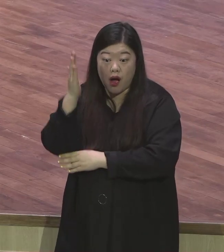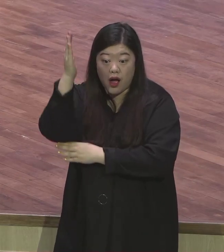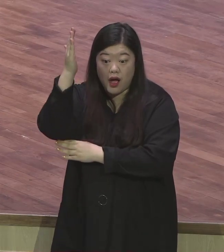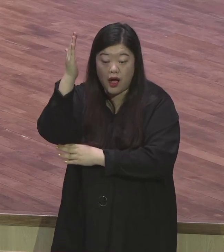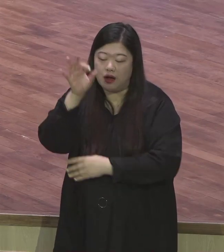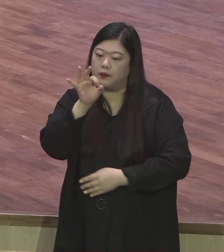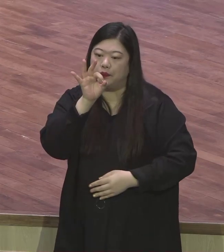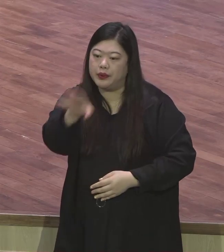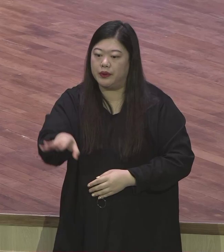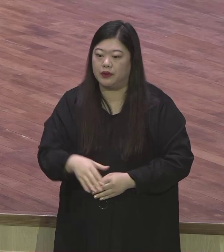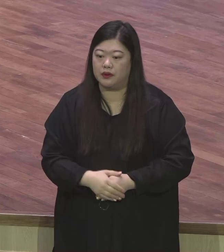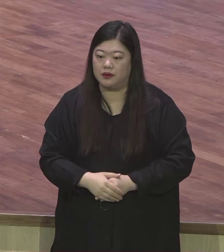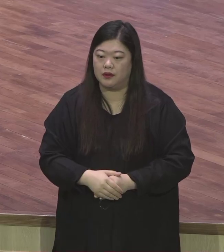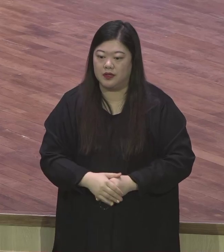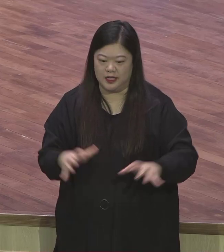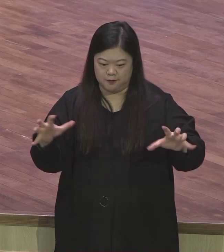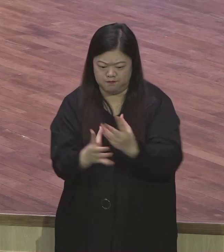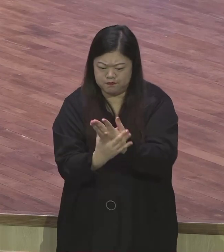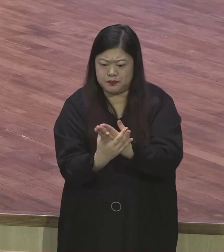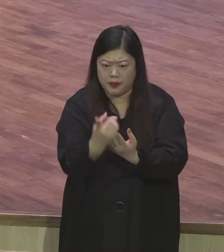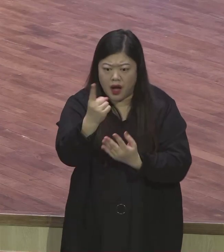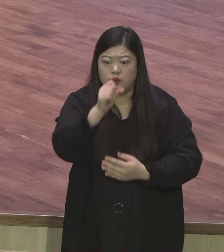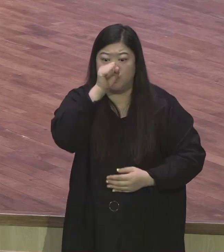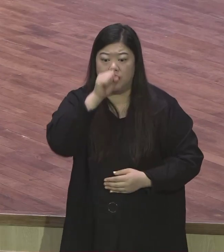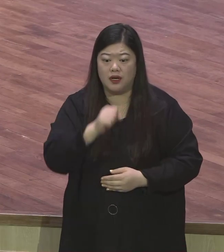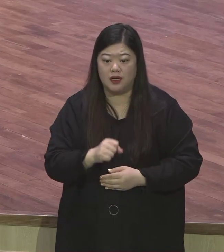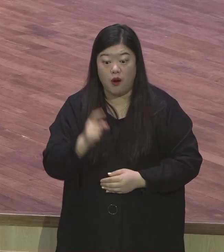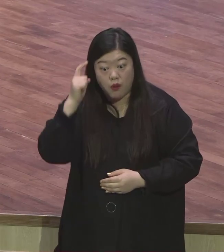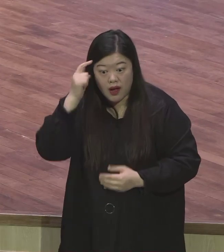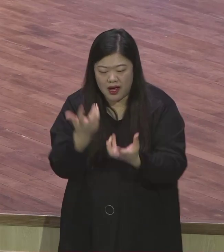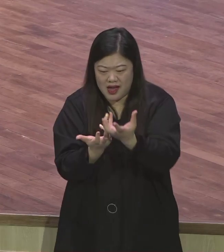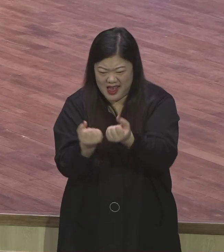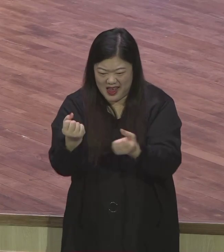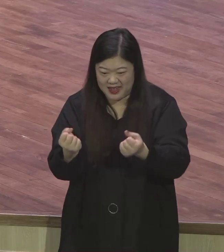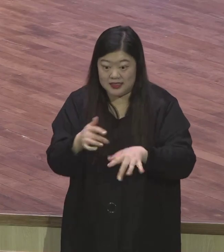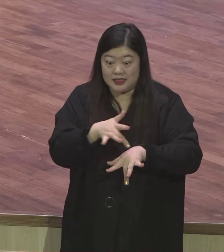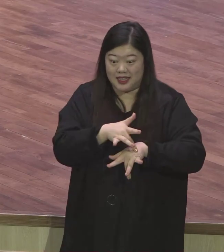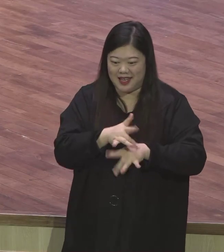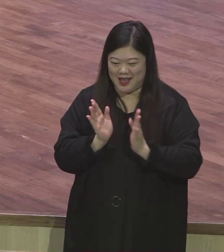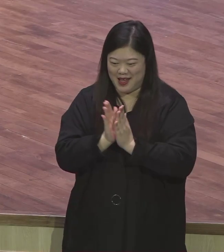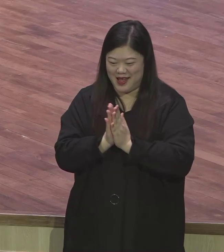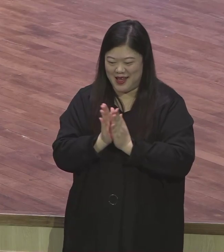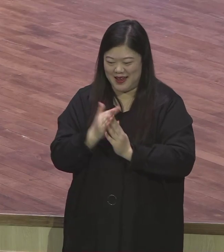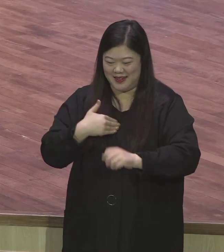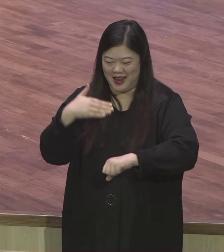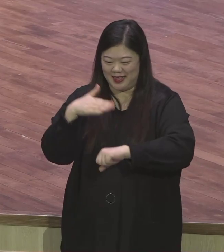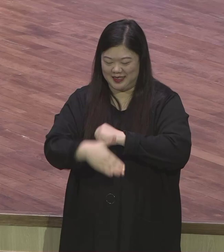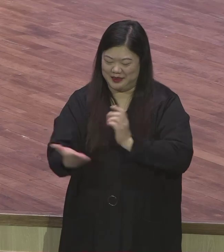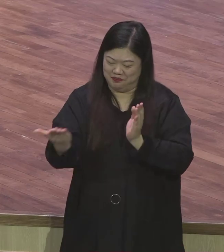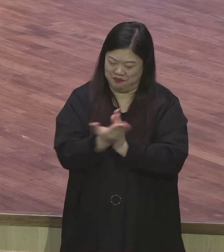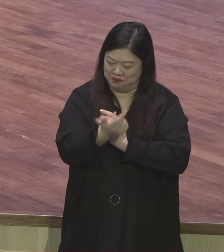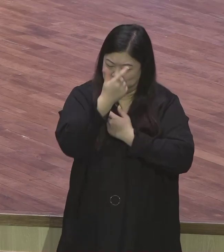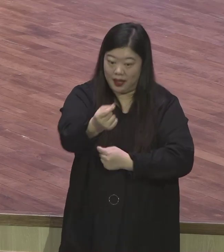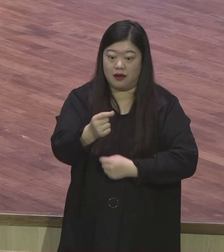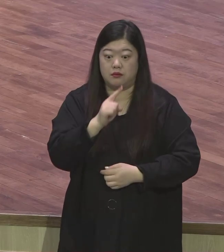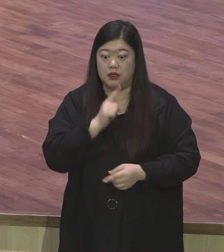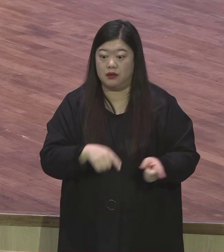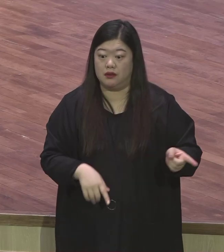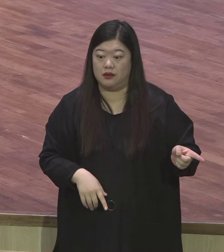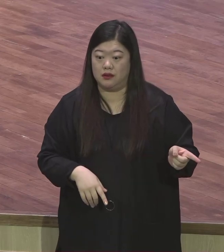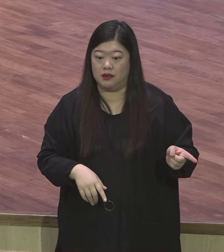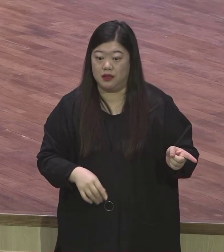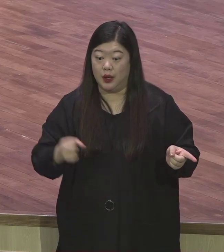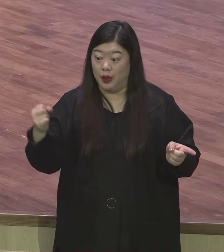못하고 분열하면 그 교회 사탄이 틈을 타게 되어집니다. 그리고 그 교회는